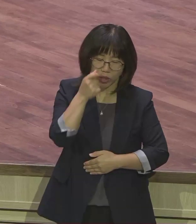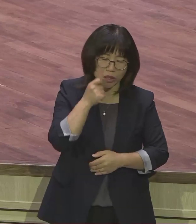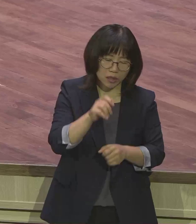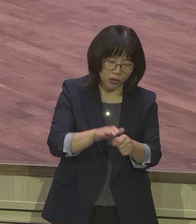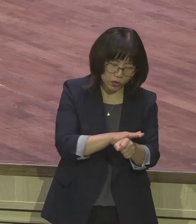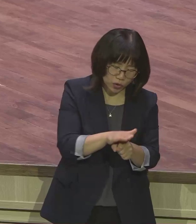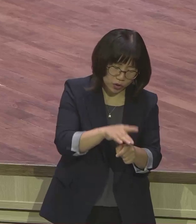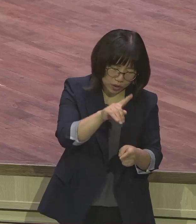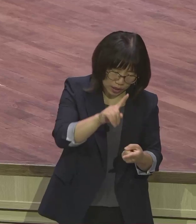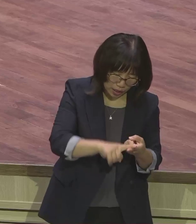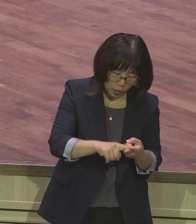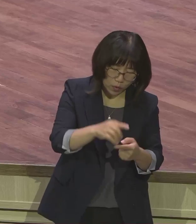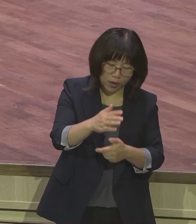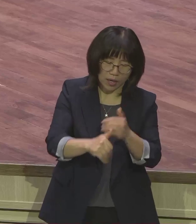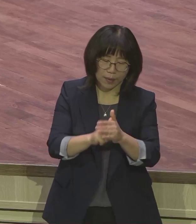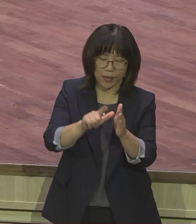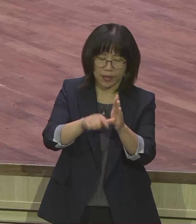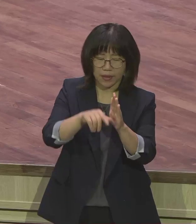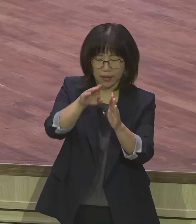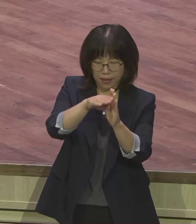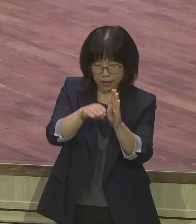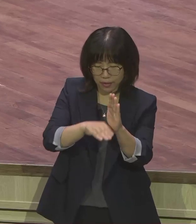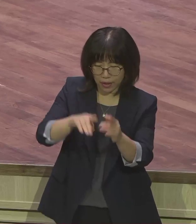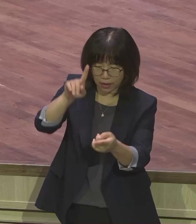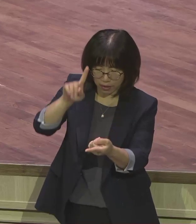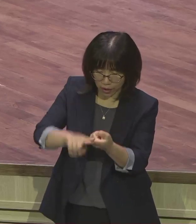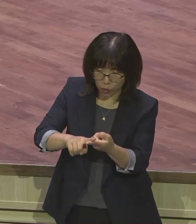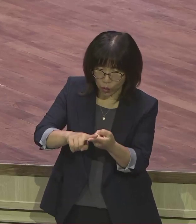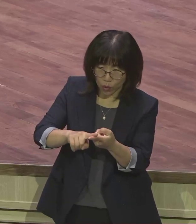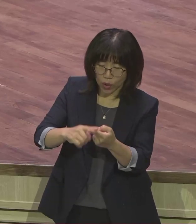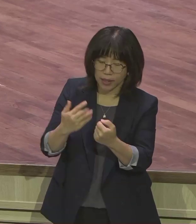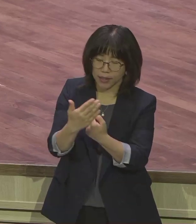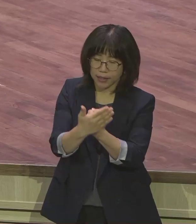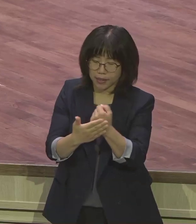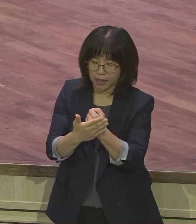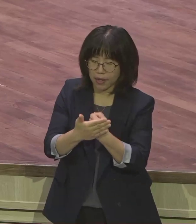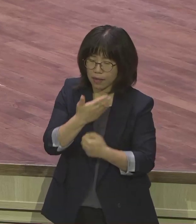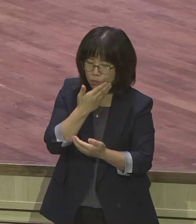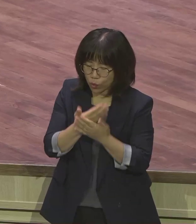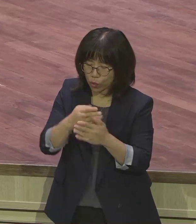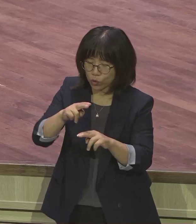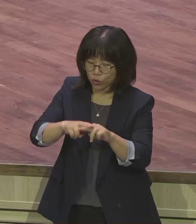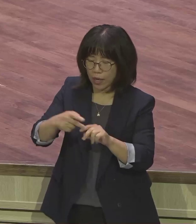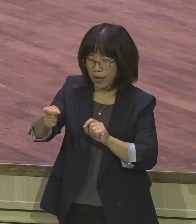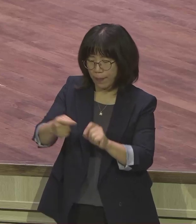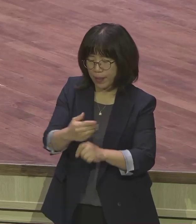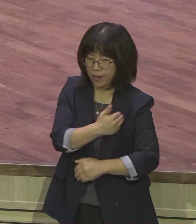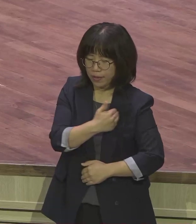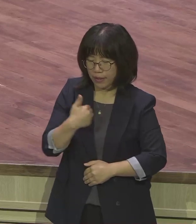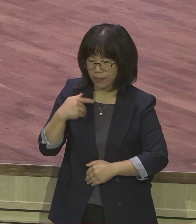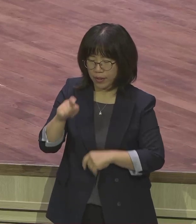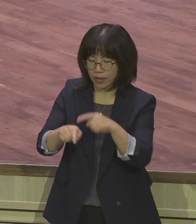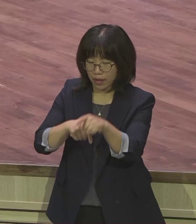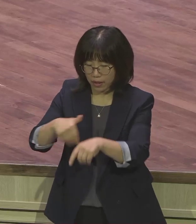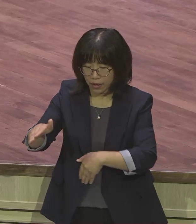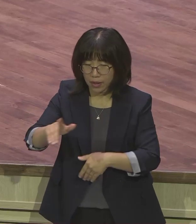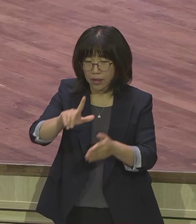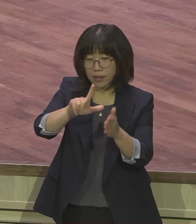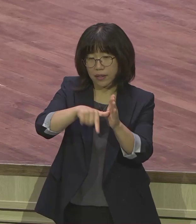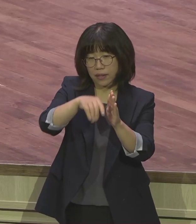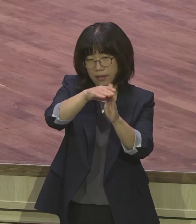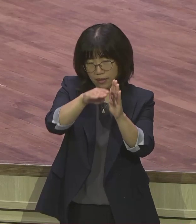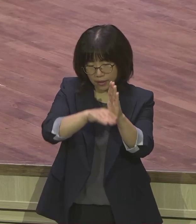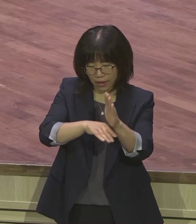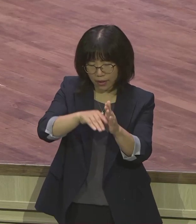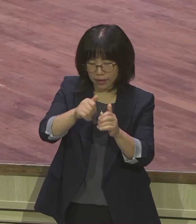돕는 은혜를 얻기 위하여 은혜의 보좌 앞에 담대히 나갈 것이니라 때를 따라 돕는